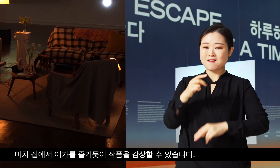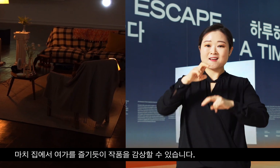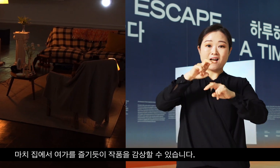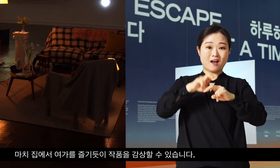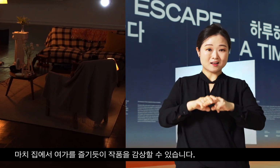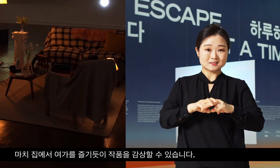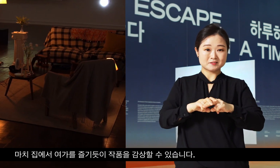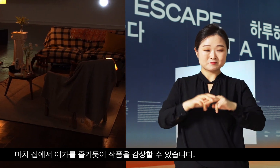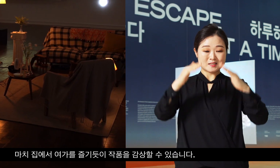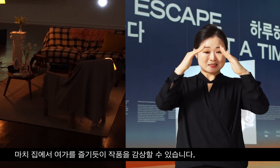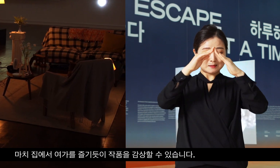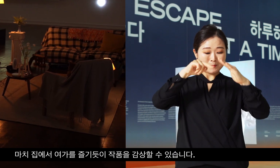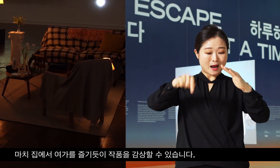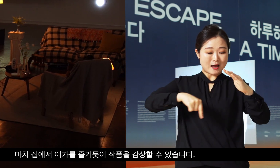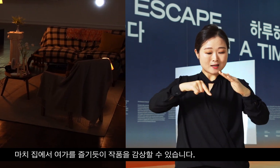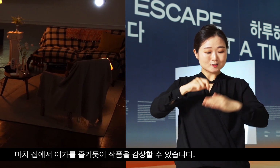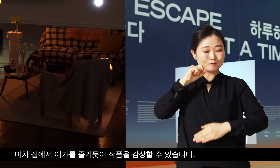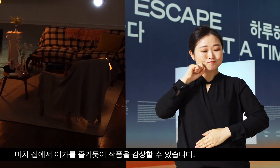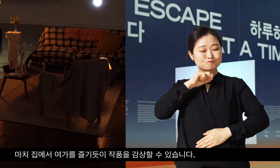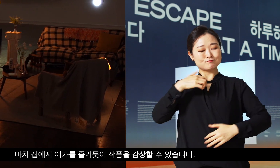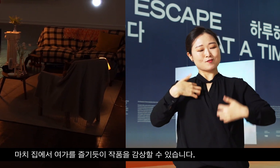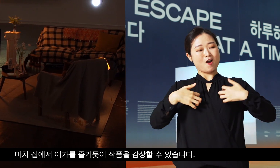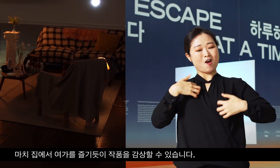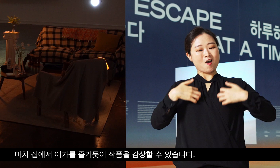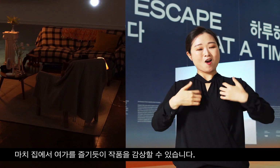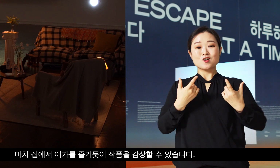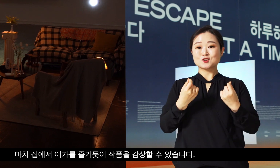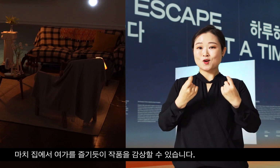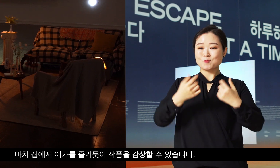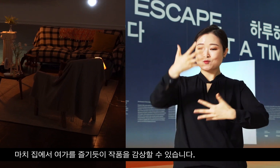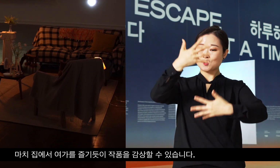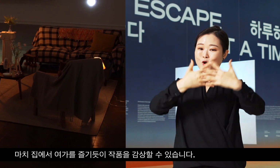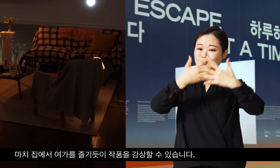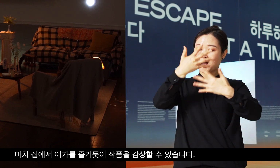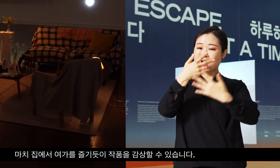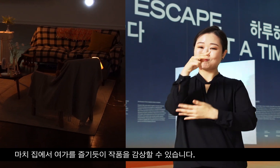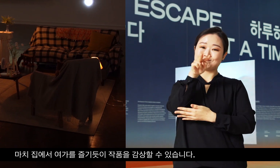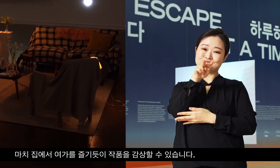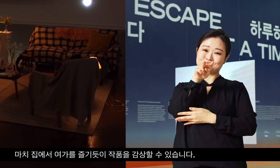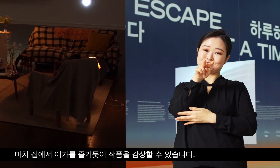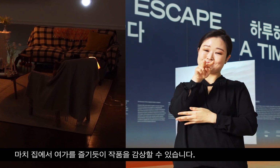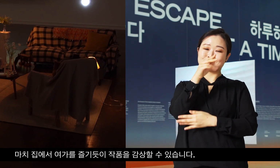집에서 여가를 즐기듯이 작품을 감상할 수 있습니다.